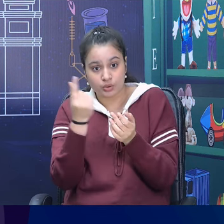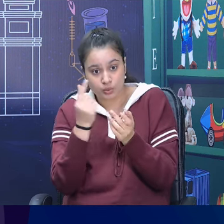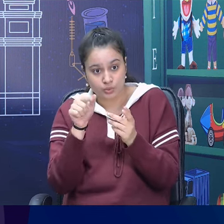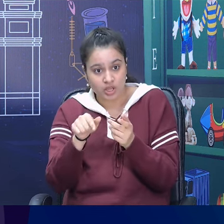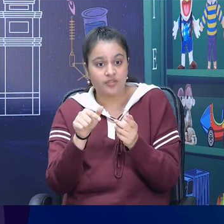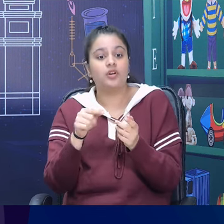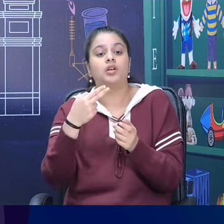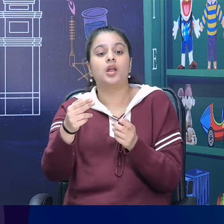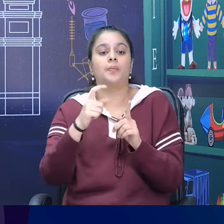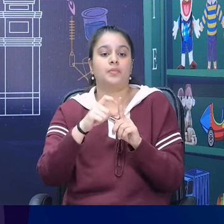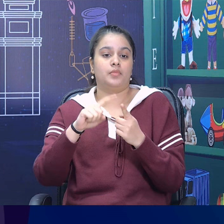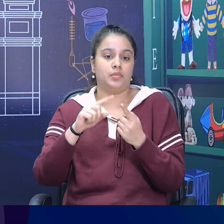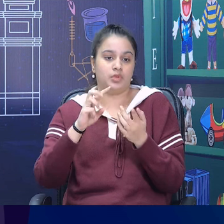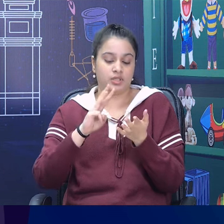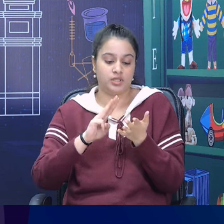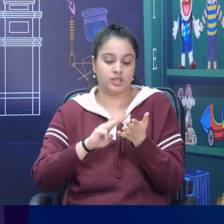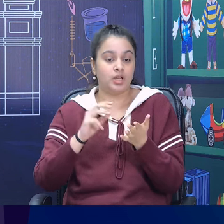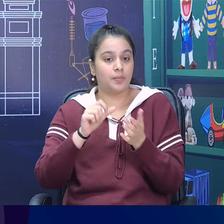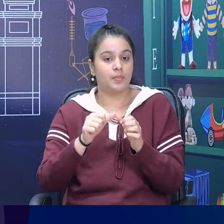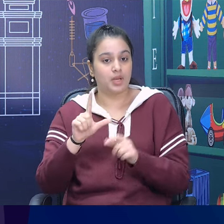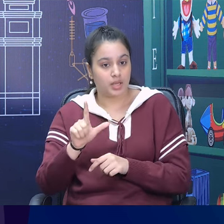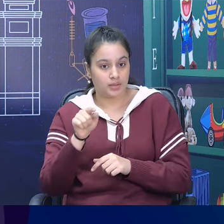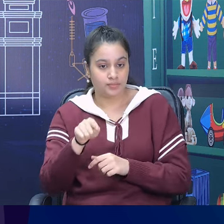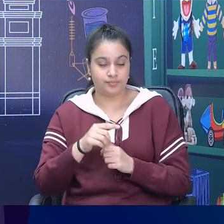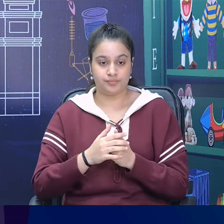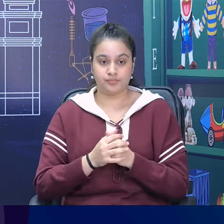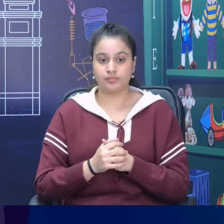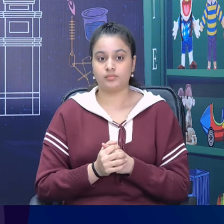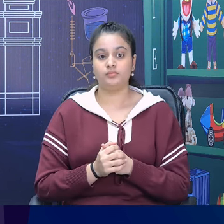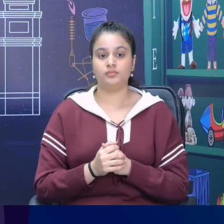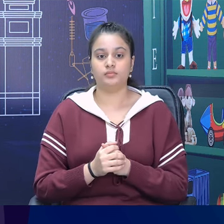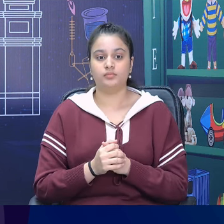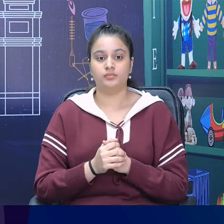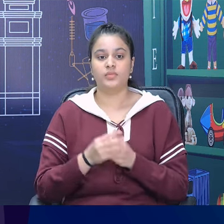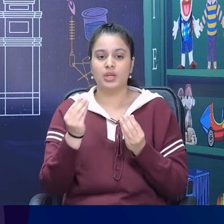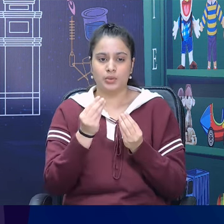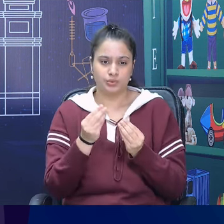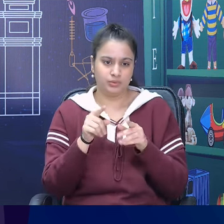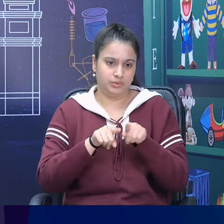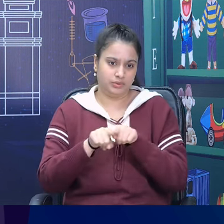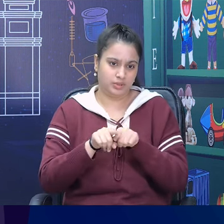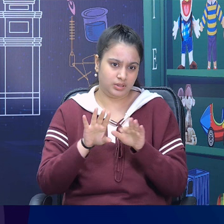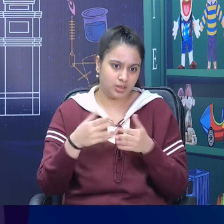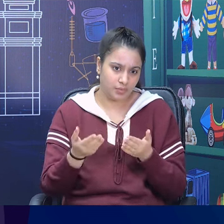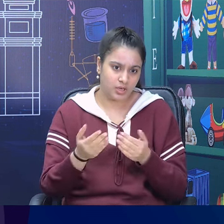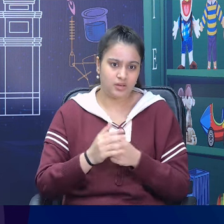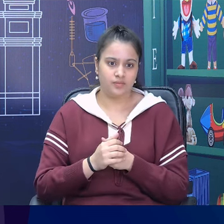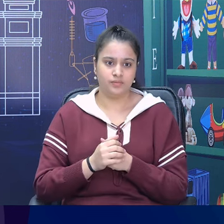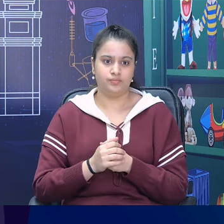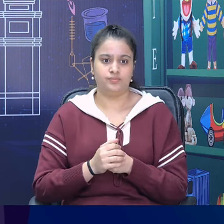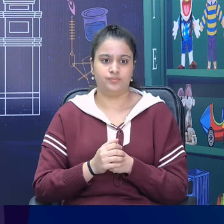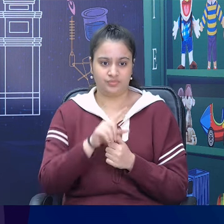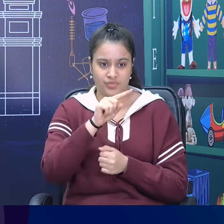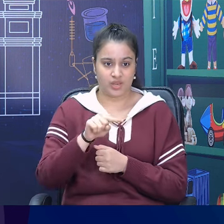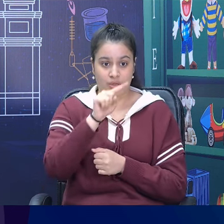रिप्रेजेंट कर पाएंगे कि यह कस किस बेसिस पर इरेशनल नंबर है ठीक है तो कुछ एग्जांपल जै जसे हमने रेशनल नंबर के दे रखे हैं